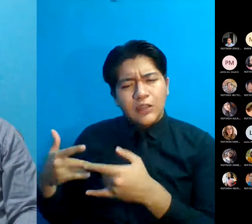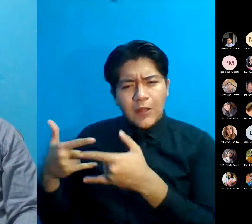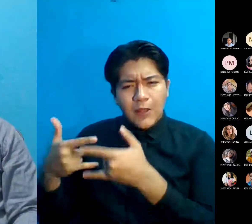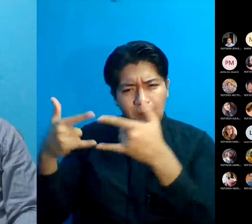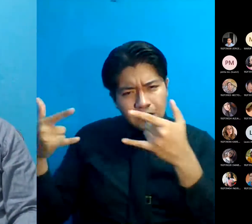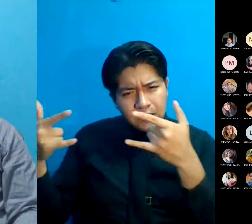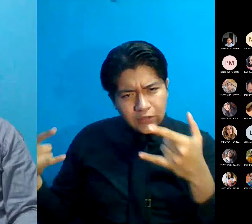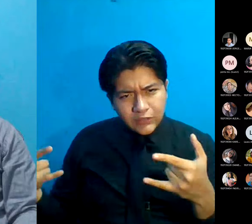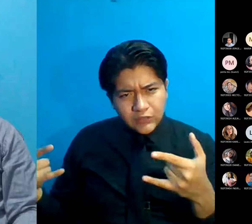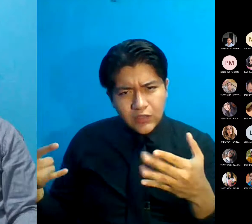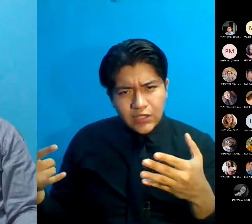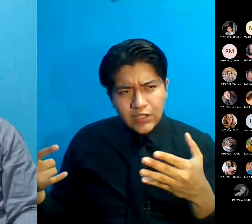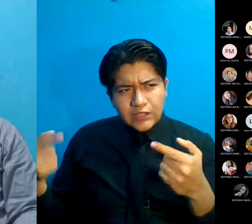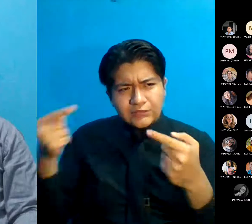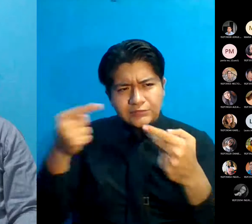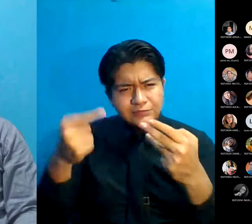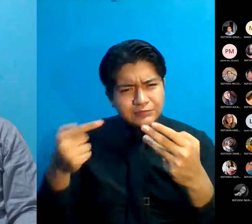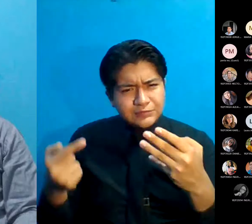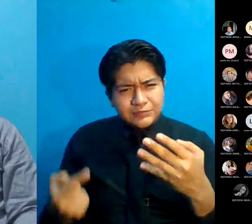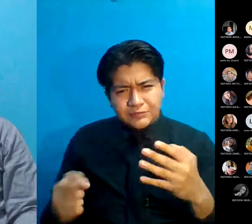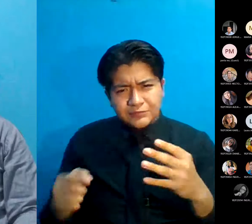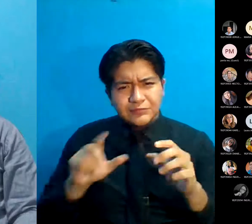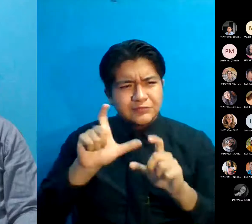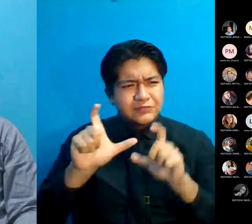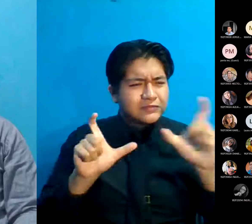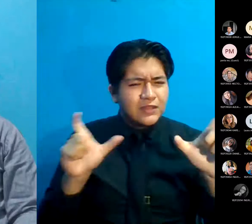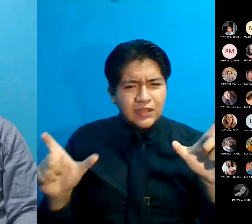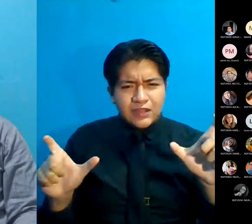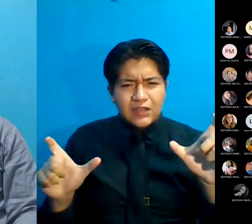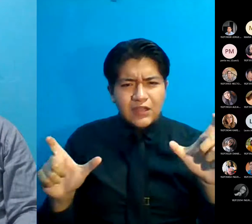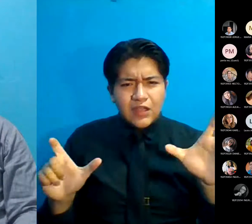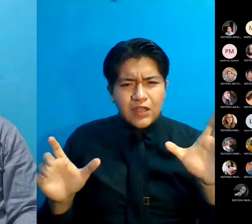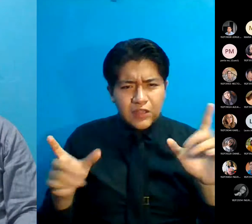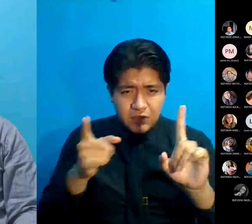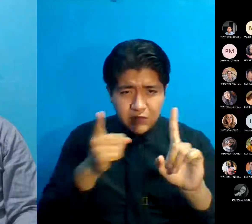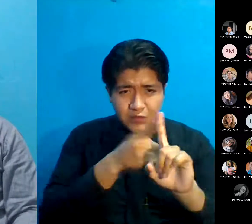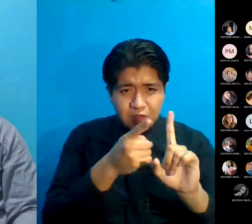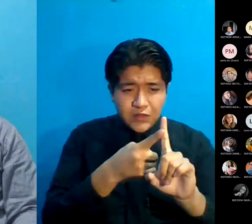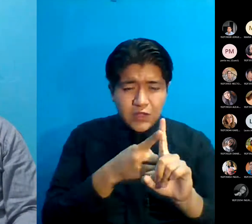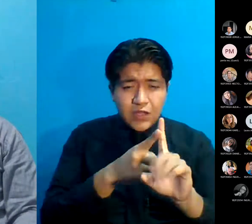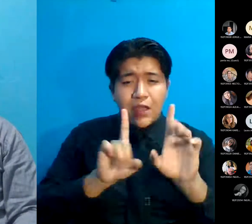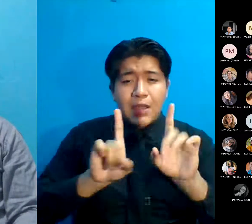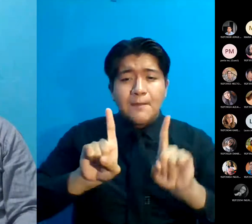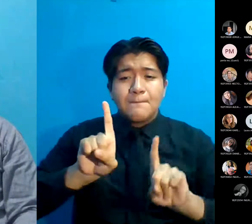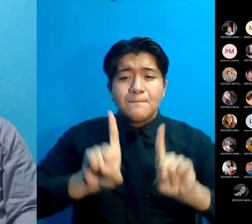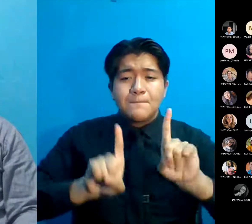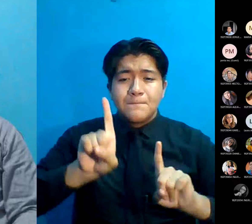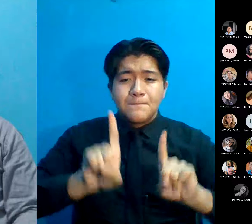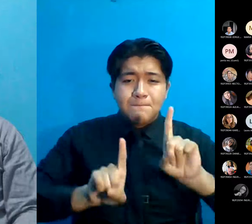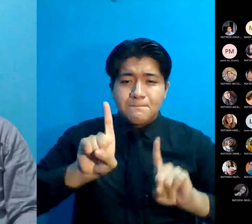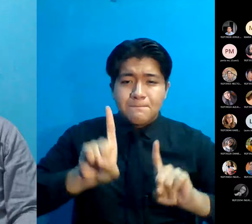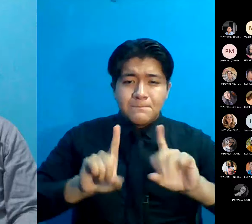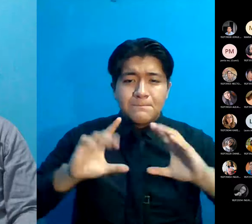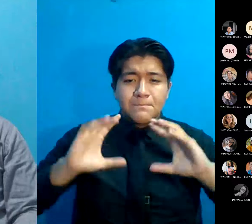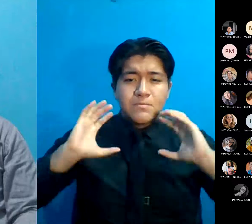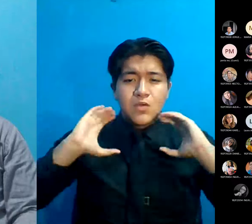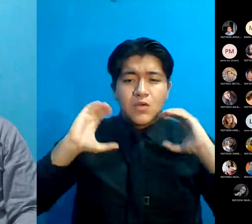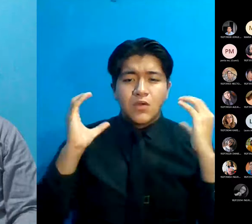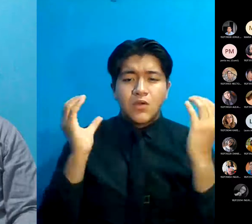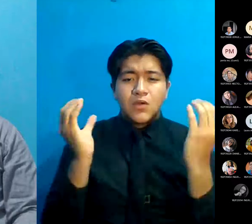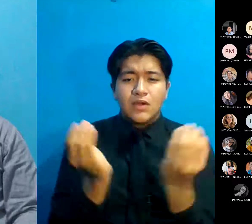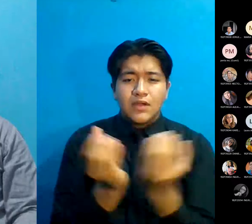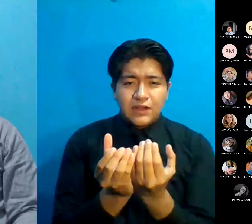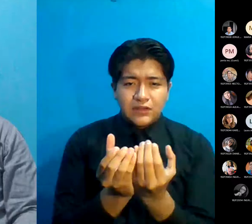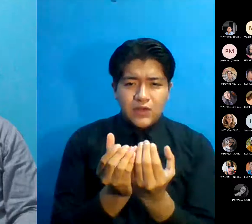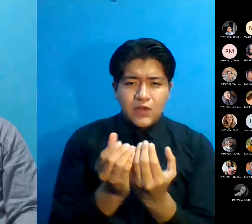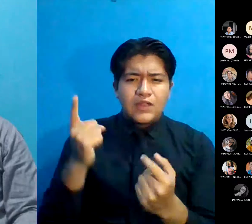oscuros. Uno de estos elementos es el Congreso de Milán en el año 1880. Y esto